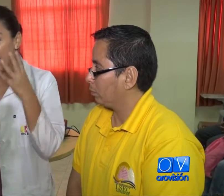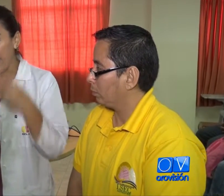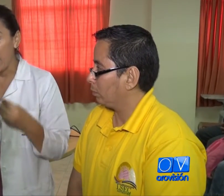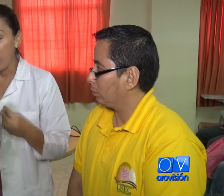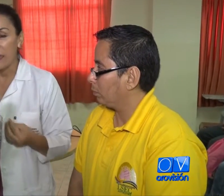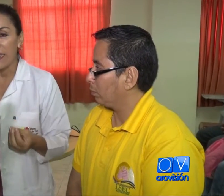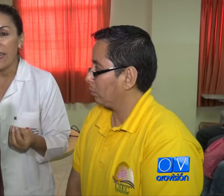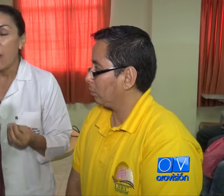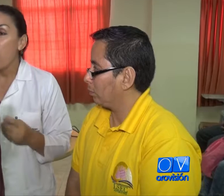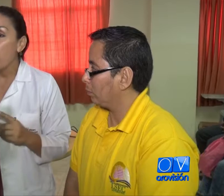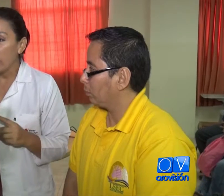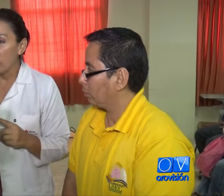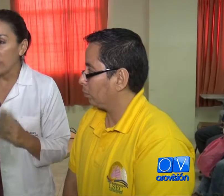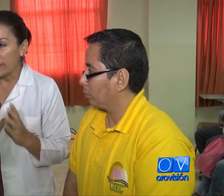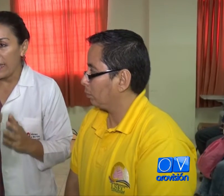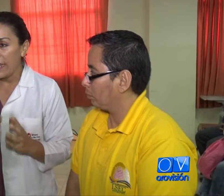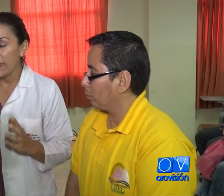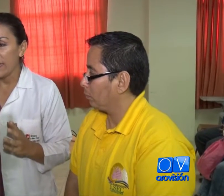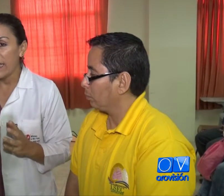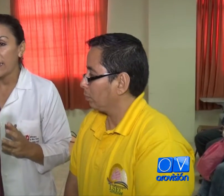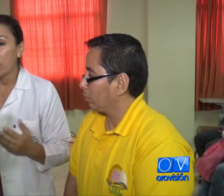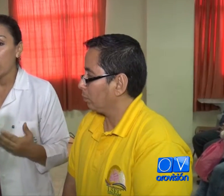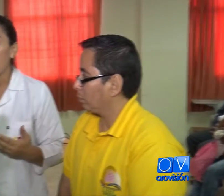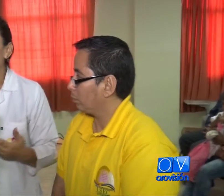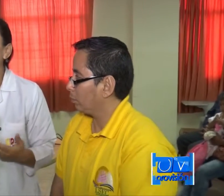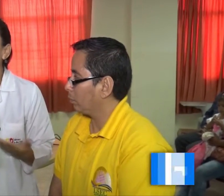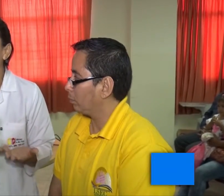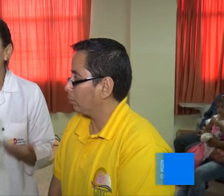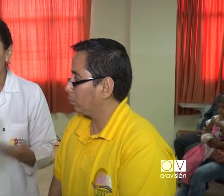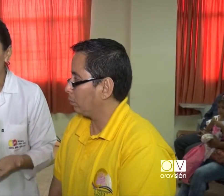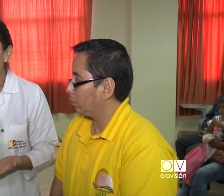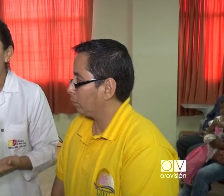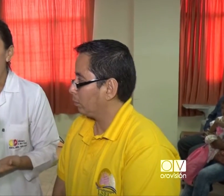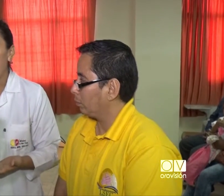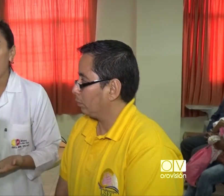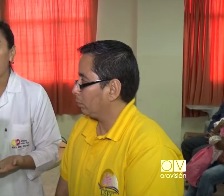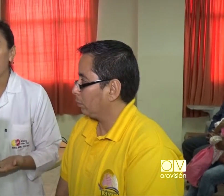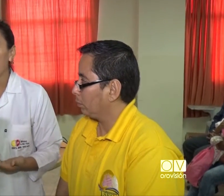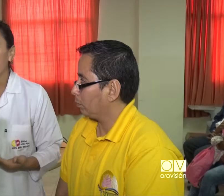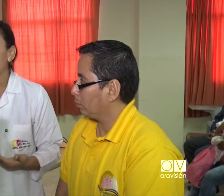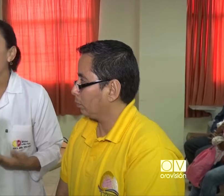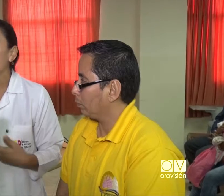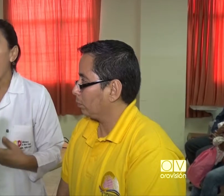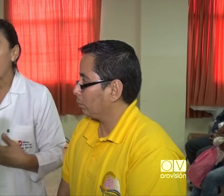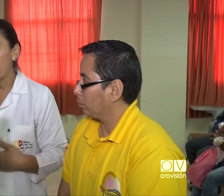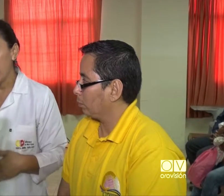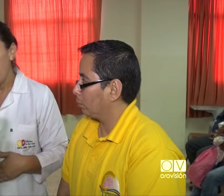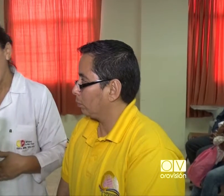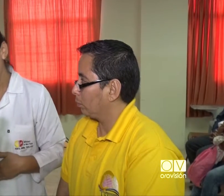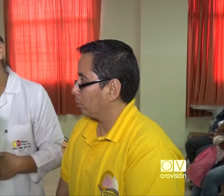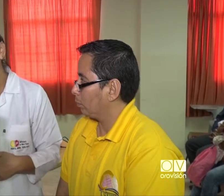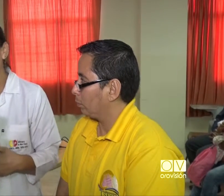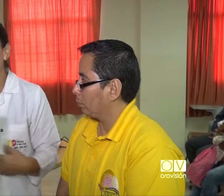a aprender a capacitar un poquito de señas dentro de lo que es la atención al usuario,